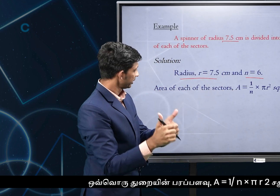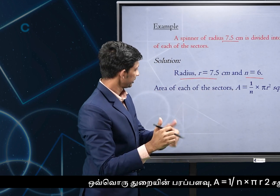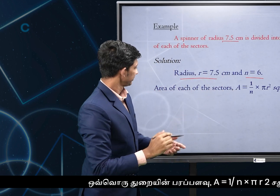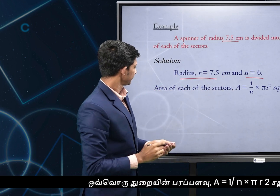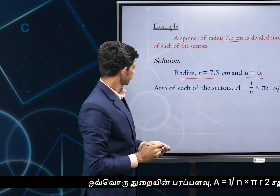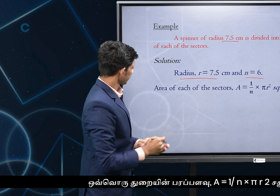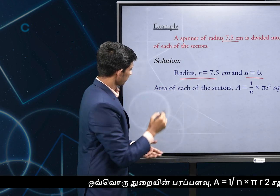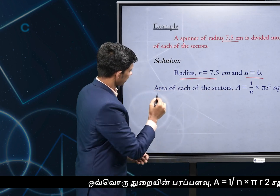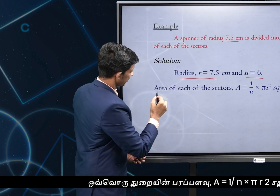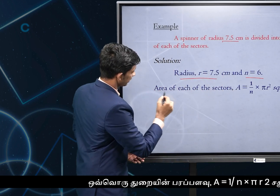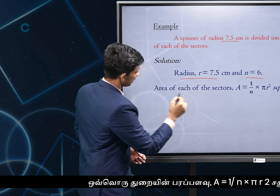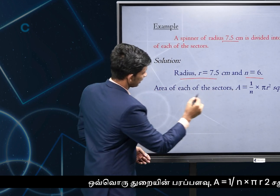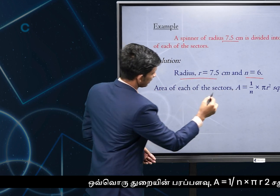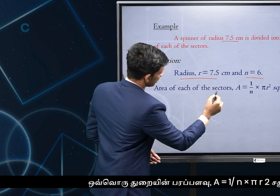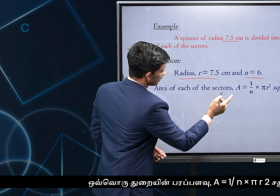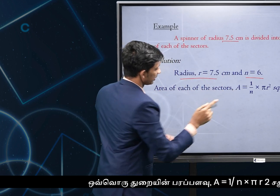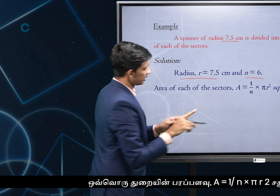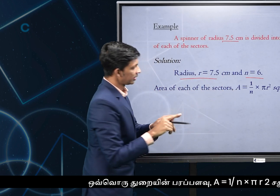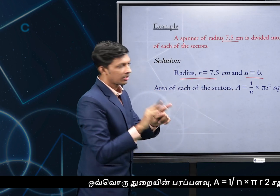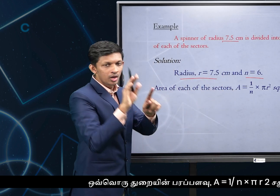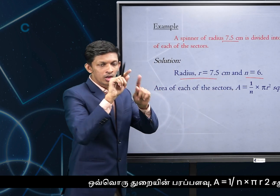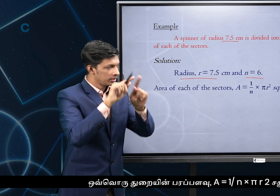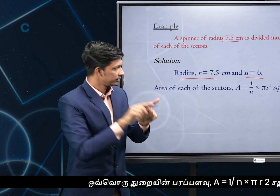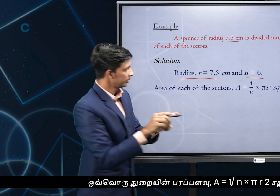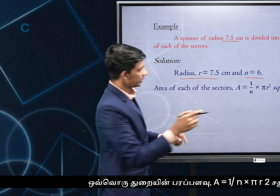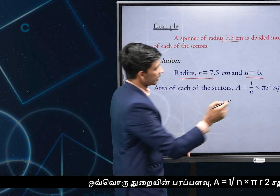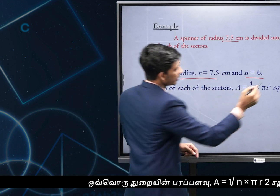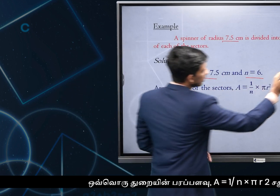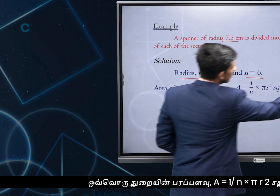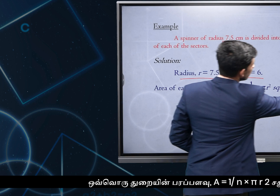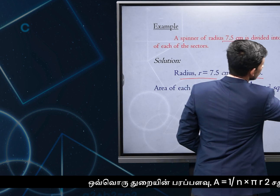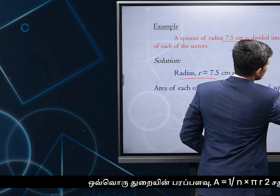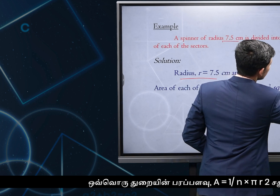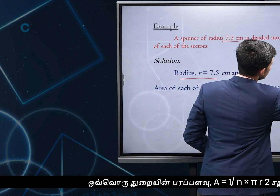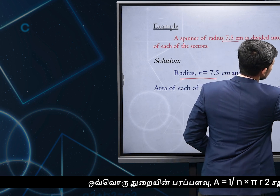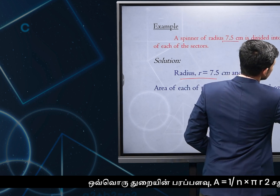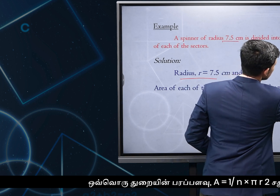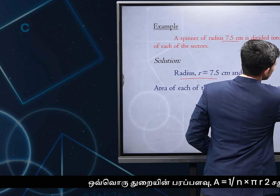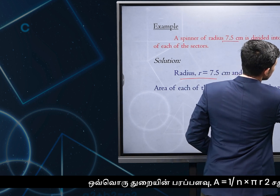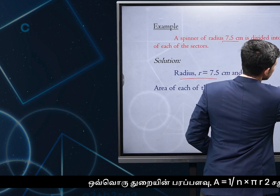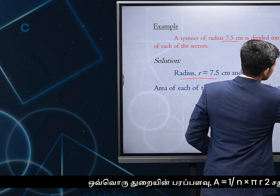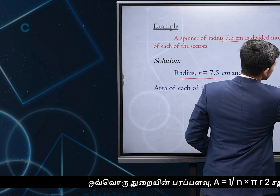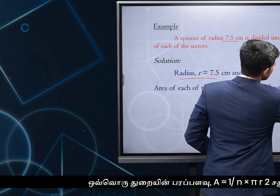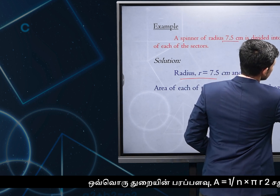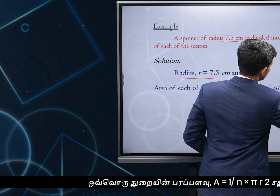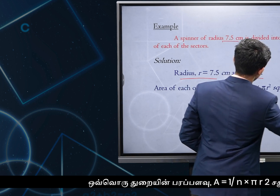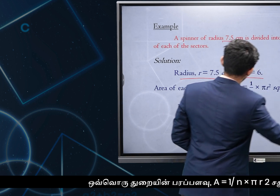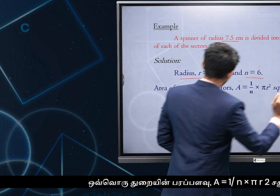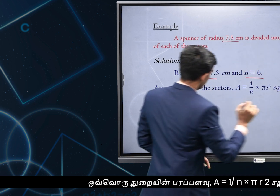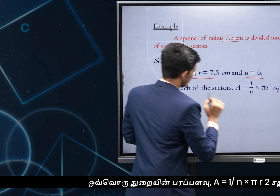ஒவ்வொரு துறையின் பரப்பளவு A ஈடு 1 கீழ் N பெருக்கல் பை ஆர் மேலிலக்கு